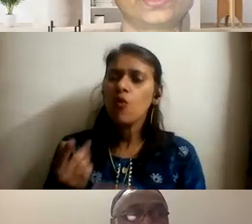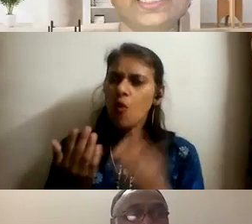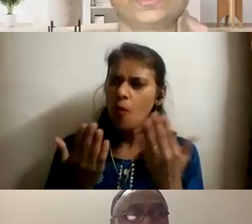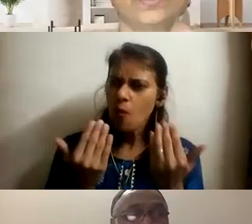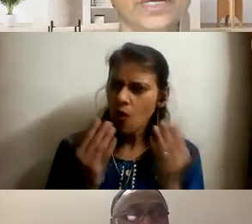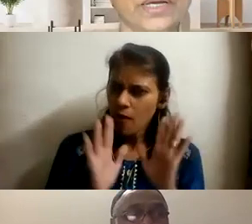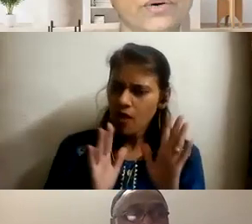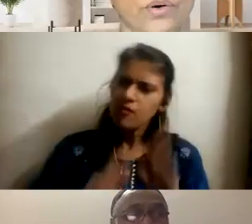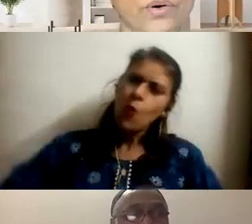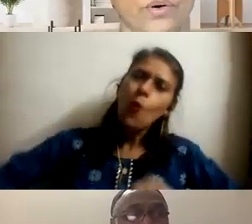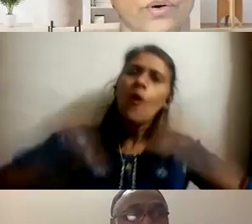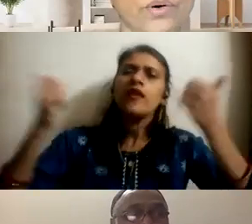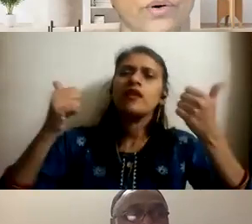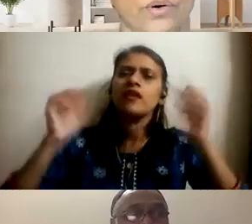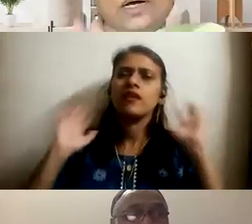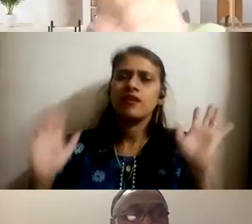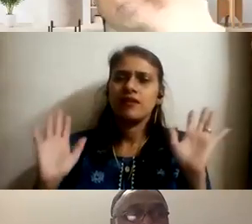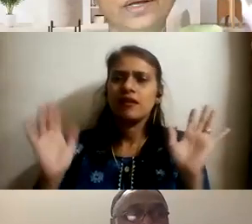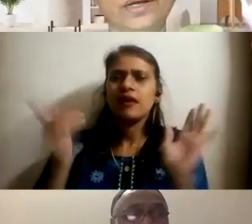मुमकिन करने के लिए हमें कौन कौन